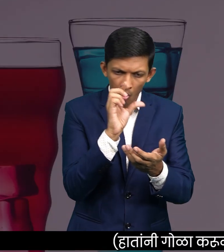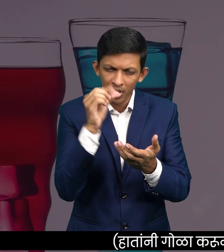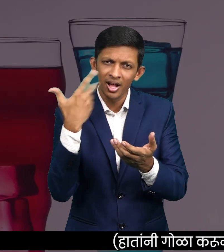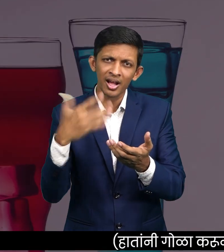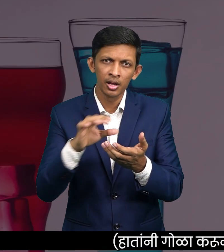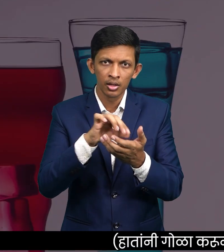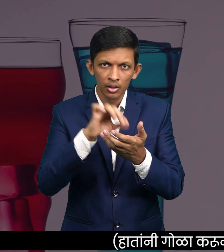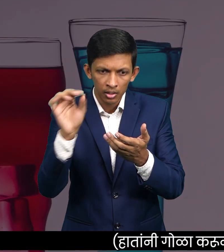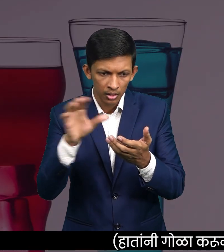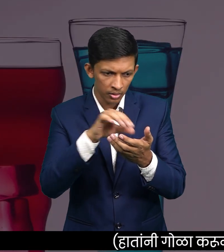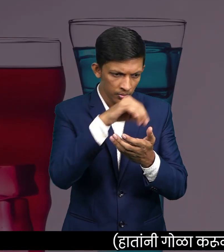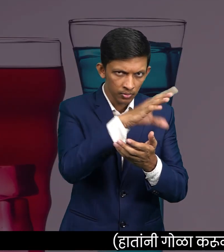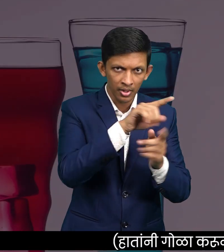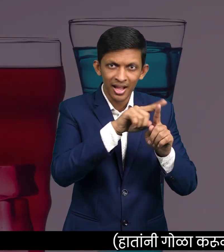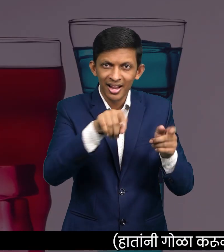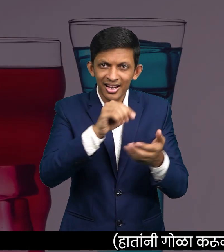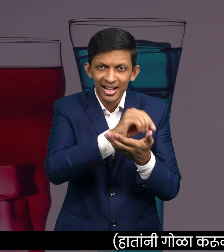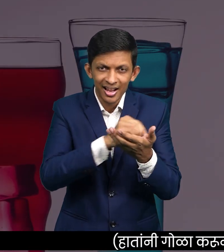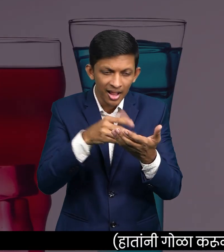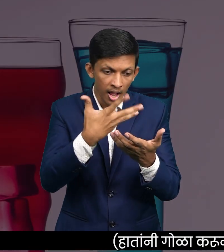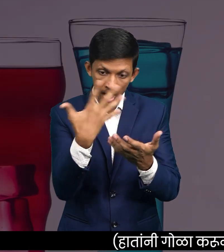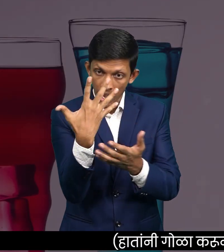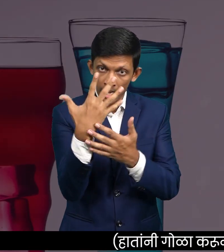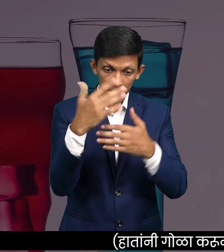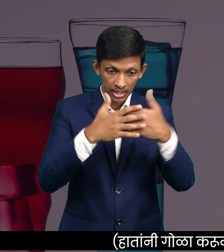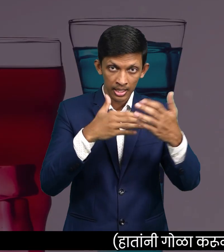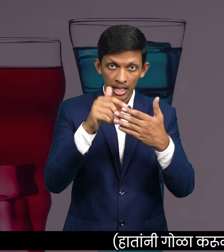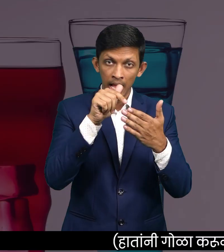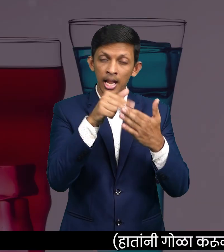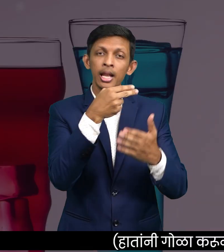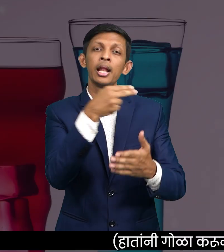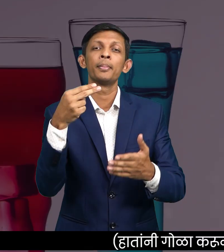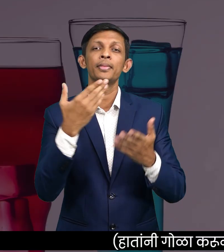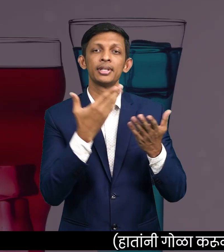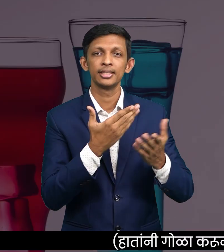हाताने गोळा करून वेगळे करण्याची प्रक्रिया.